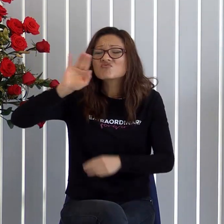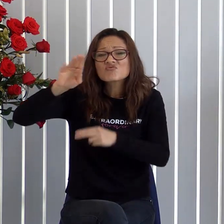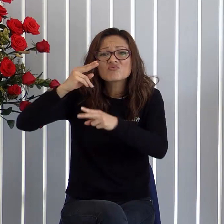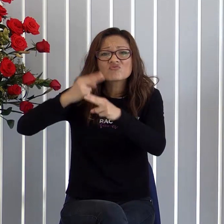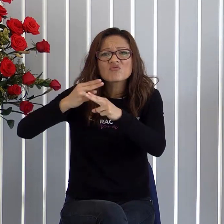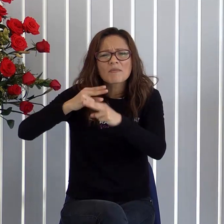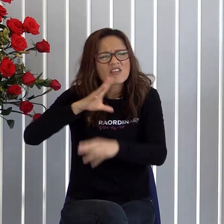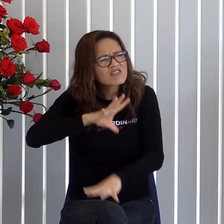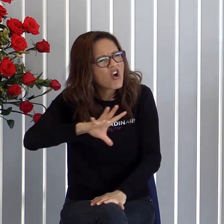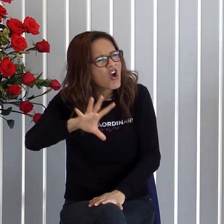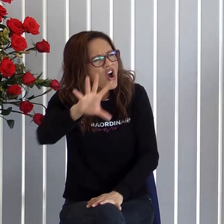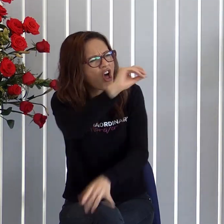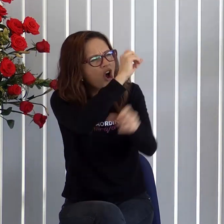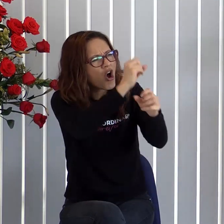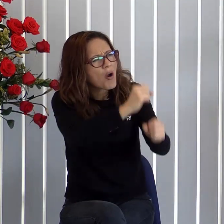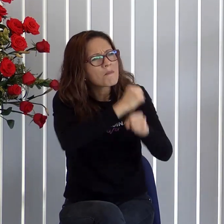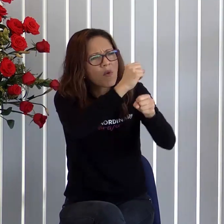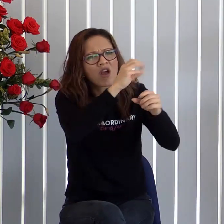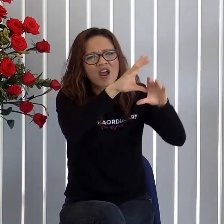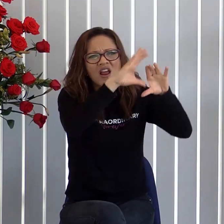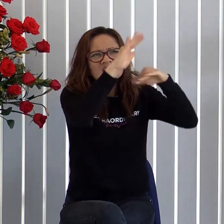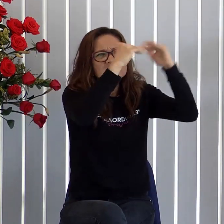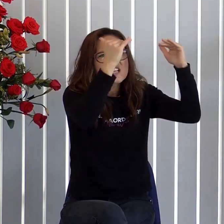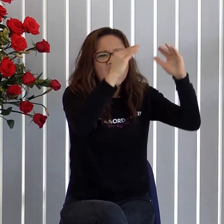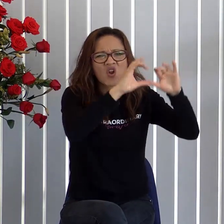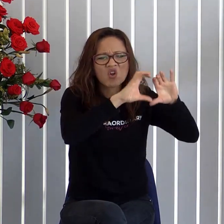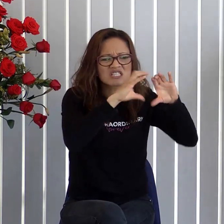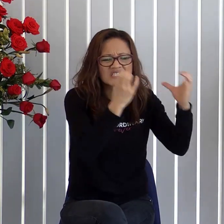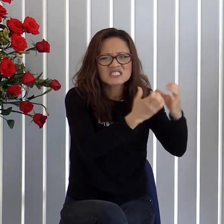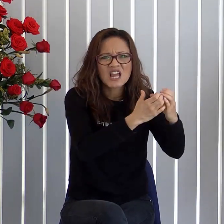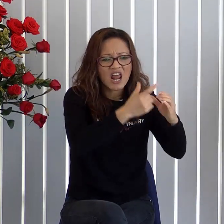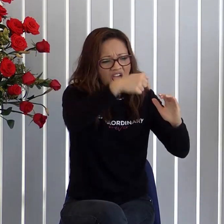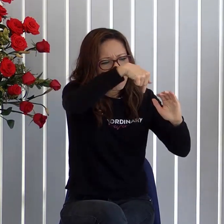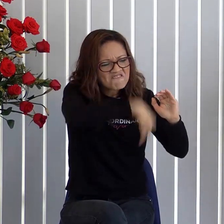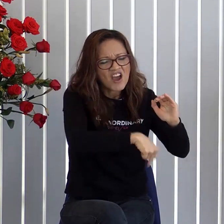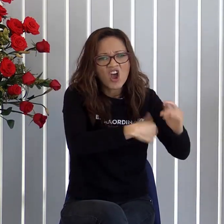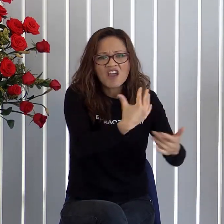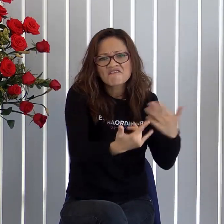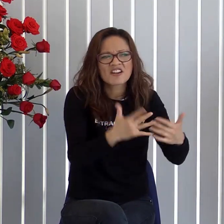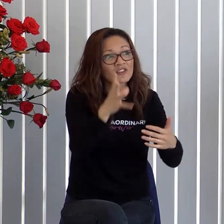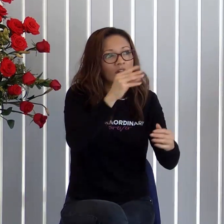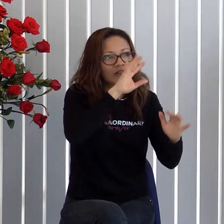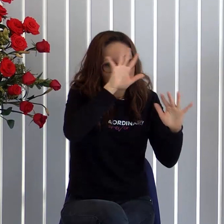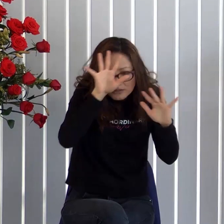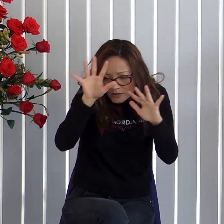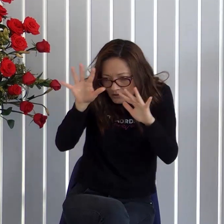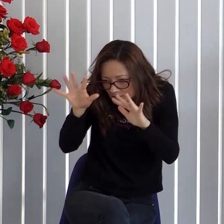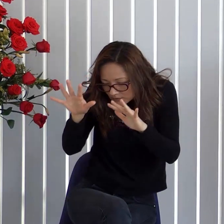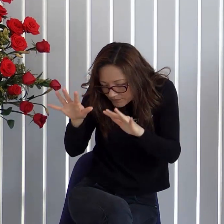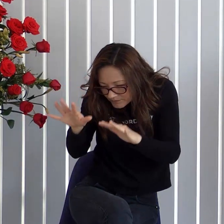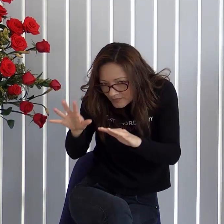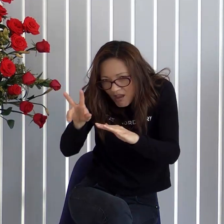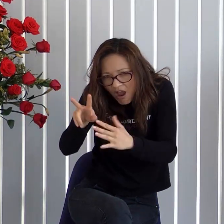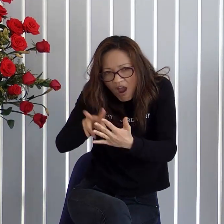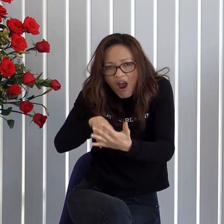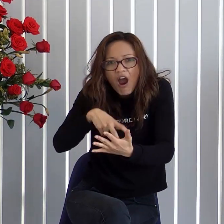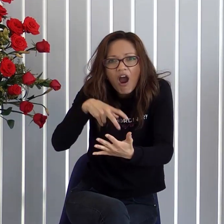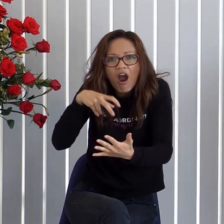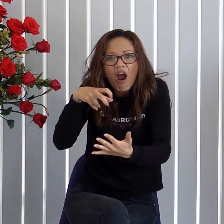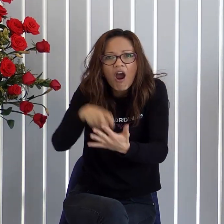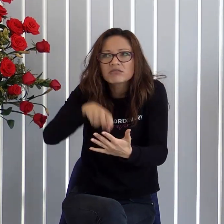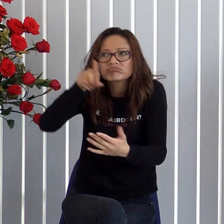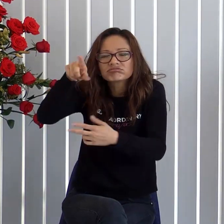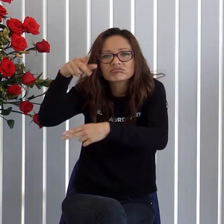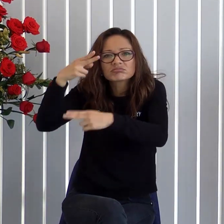nombre todas las potencias de los cielos, de la tierra y de debajo de la tierra se tienen que arrodillar ante